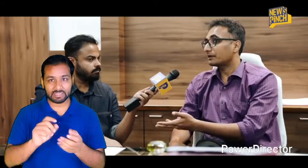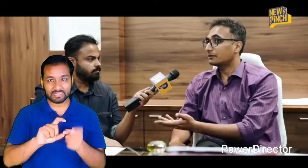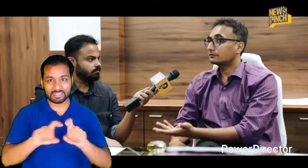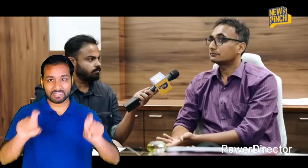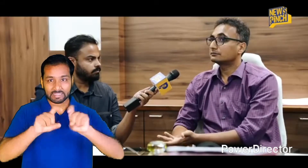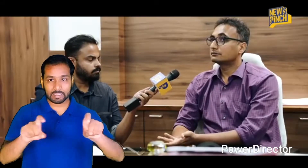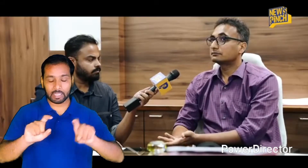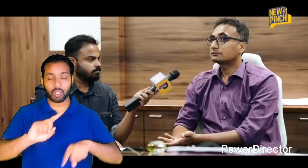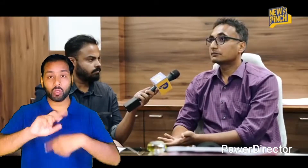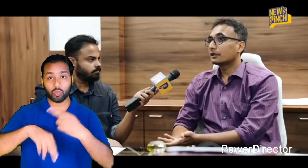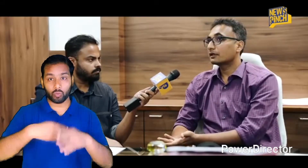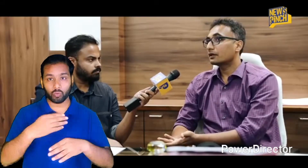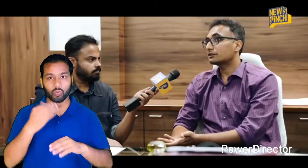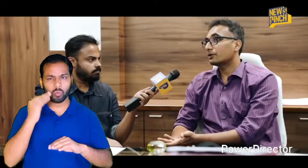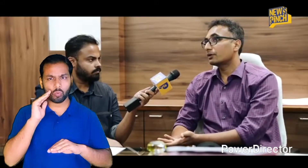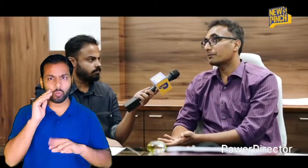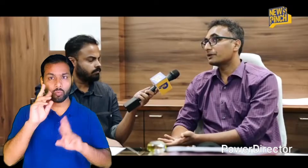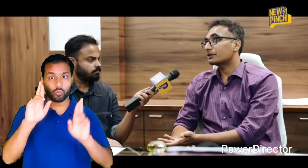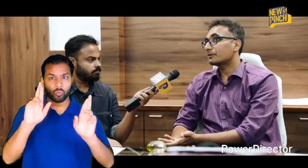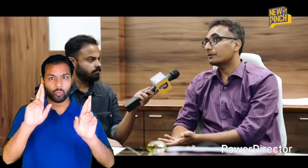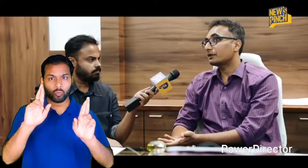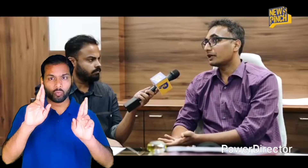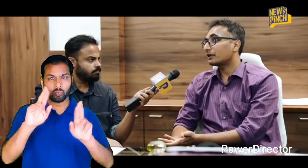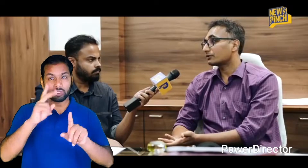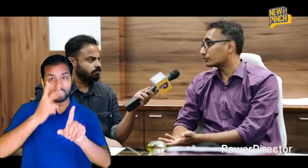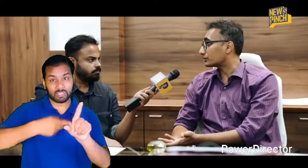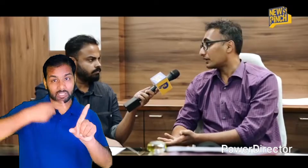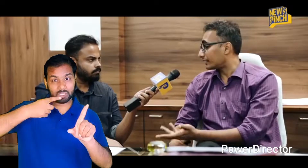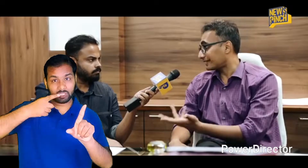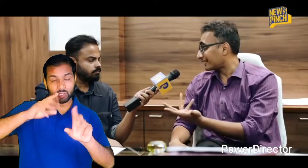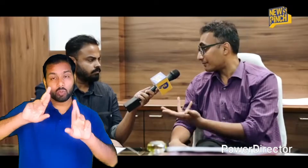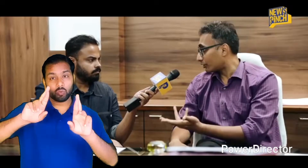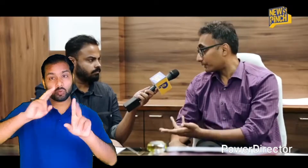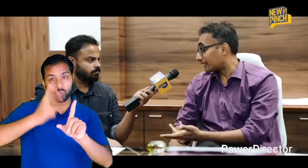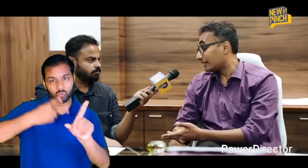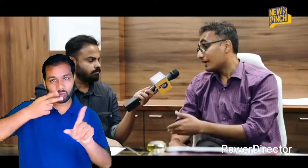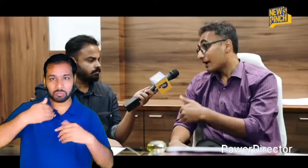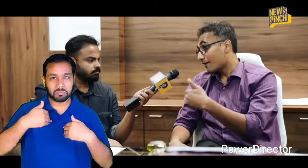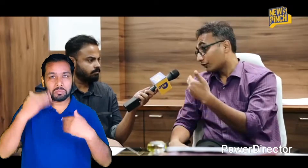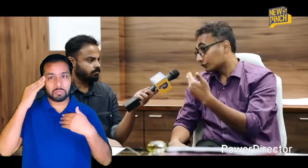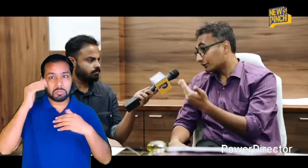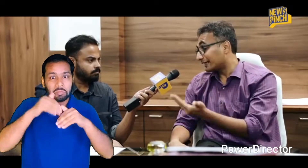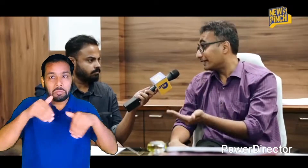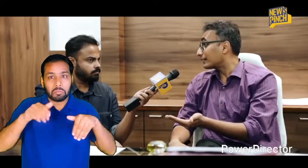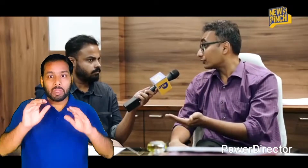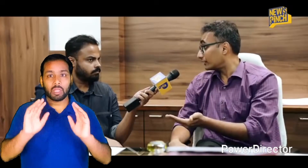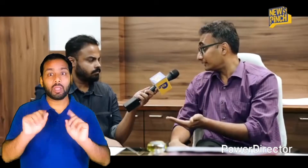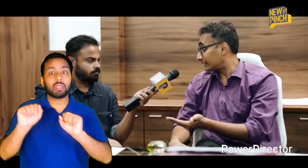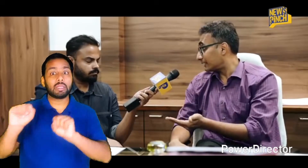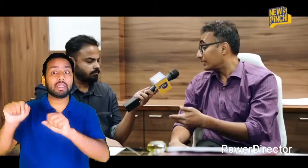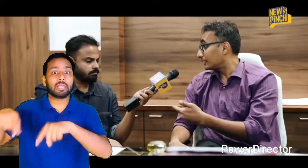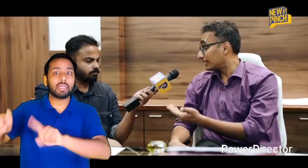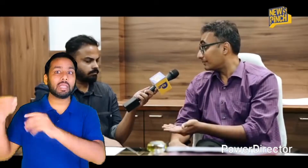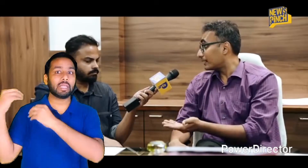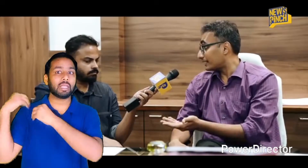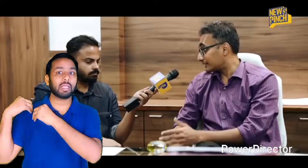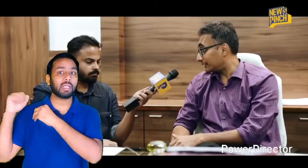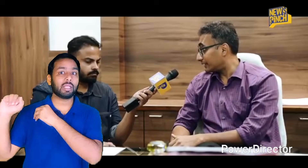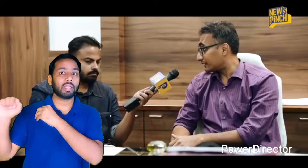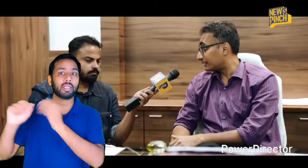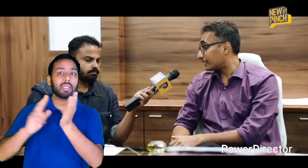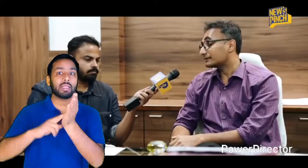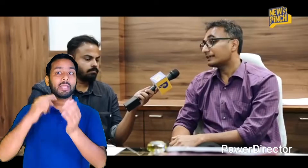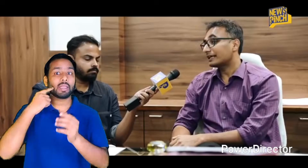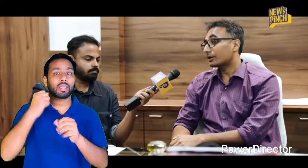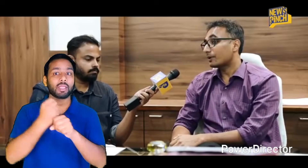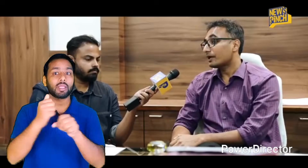थिंक करीबन इनका शेड्यूल कंप्लीशन में भी 1.5 या 2 साल एग्जैक्टली मेरे को पता नहीं, वो तो जो टेंडरिंग अथॉरिटीज़ हैं, निगम एंड